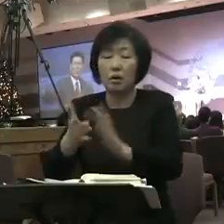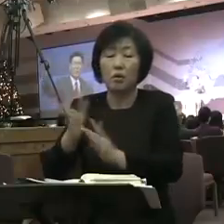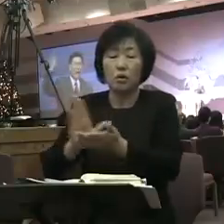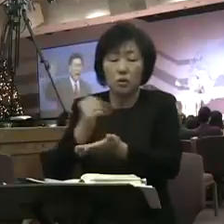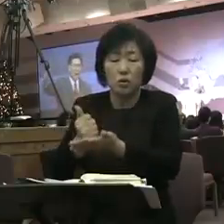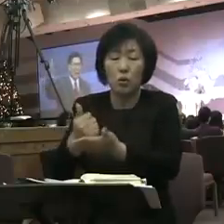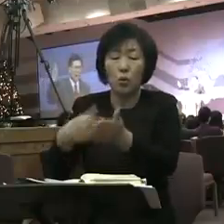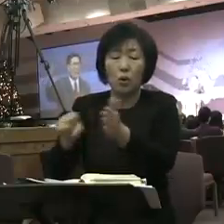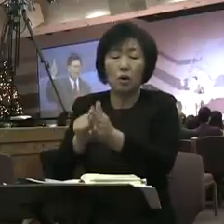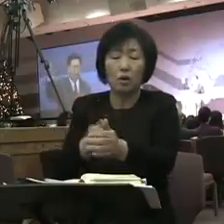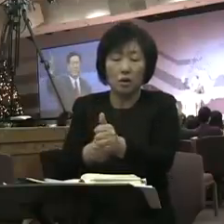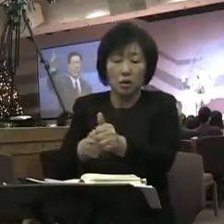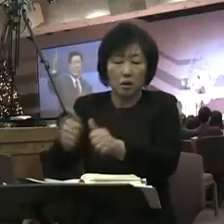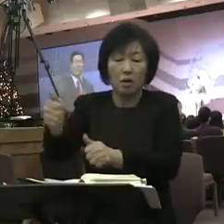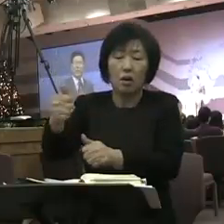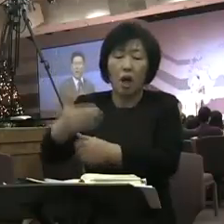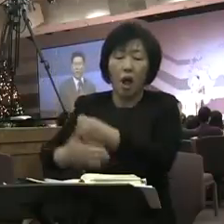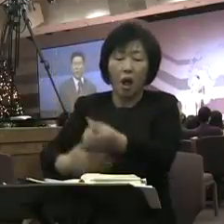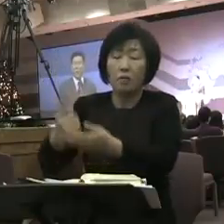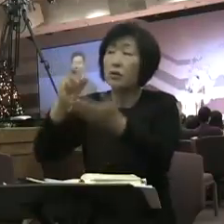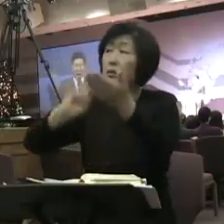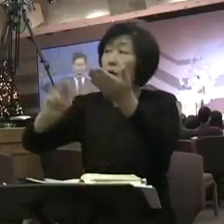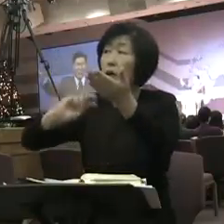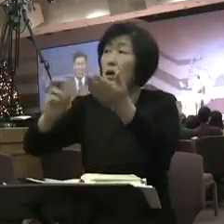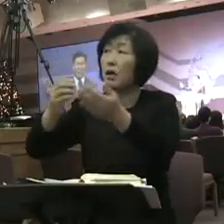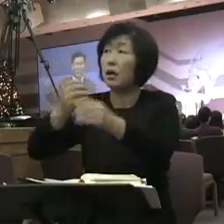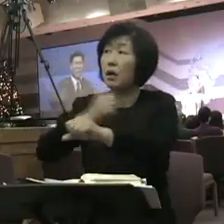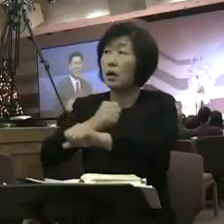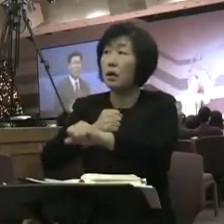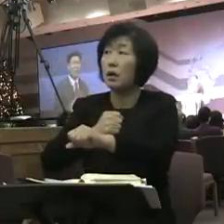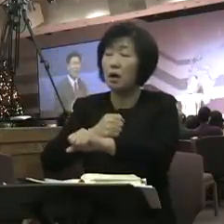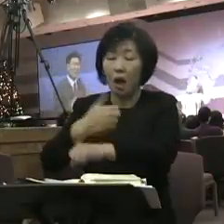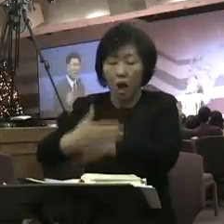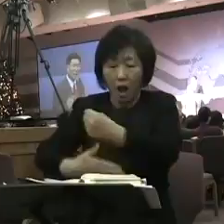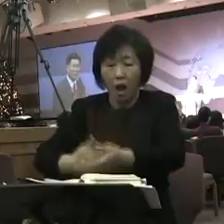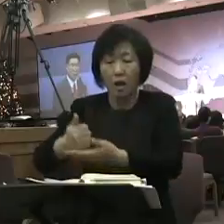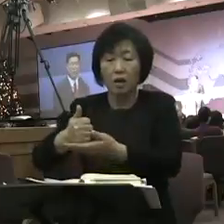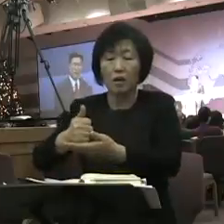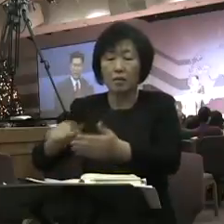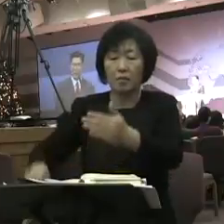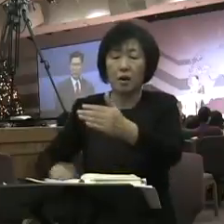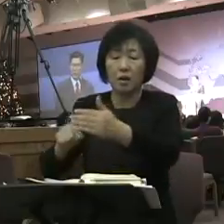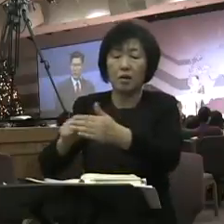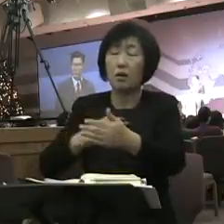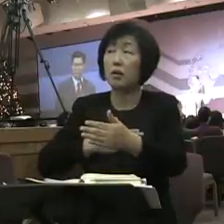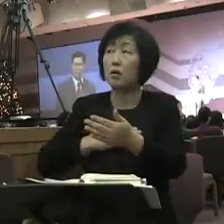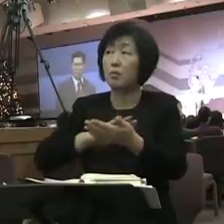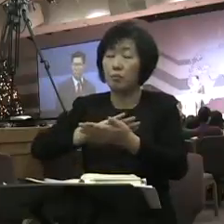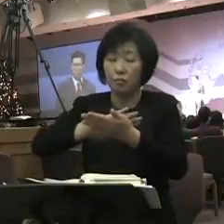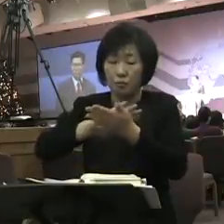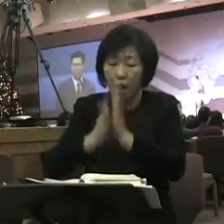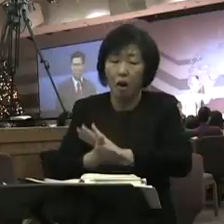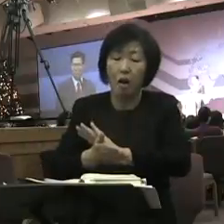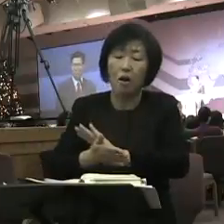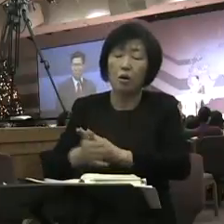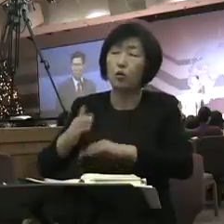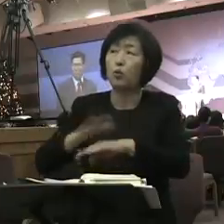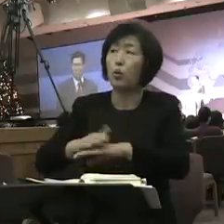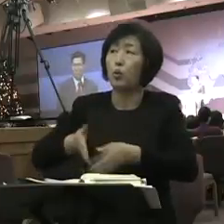승리를 주시는 하나님께 찬양하리로다. 왜요? 하나님 안에서 나를 변화가시는 하나님의 손길이 있기 때문에요.